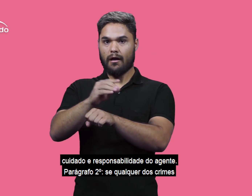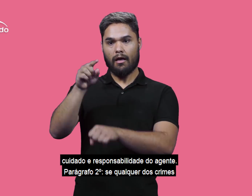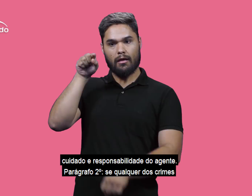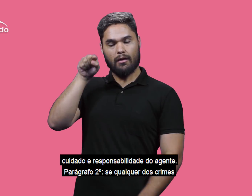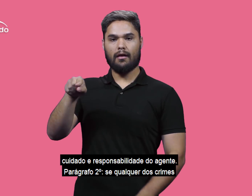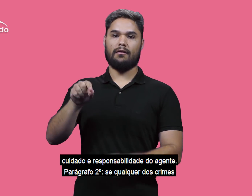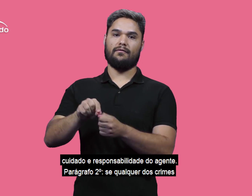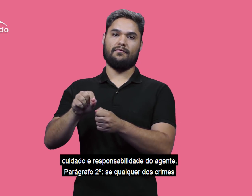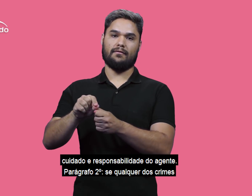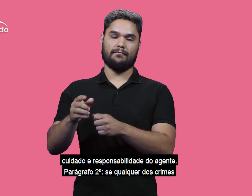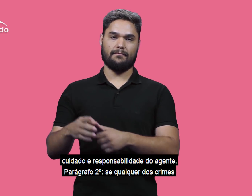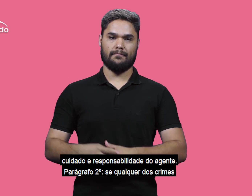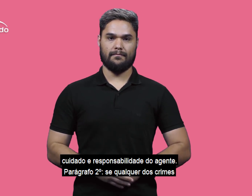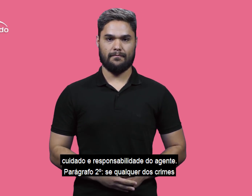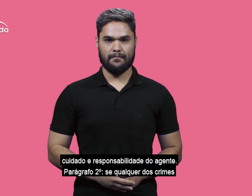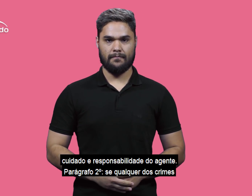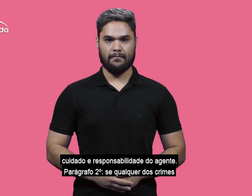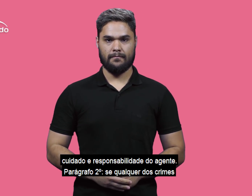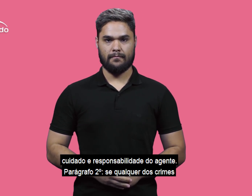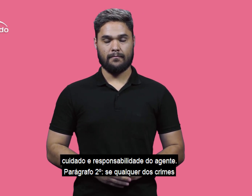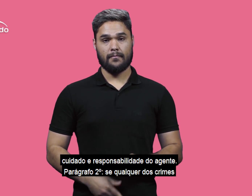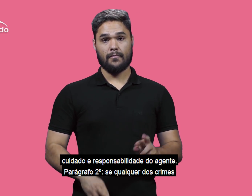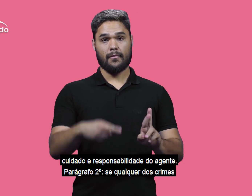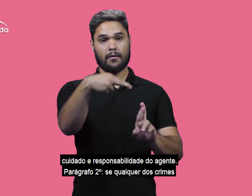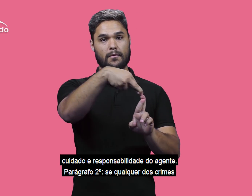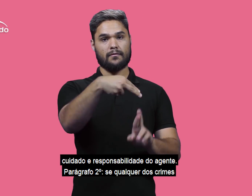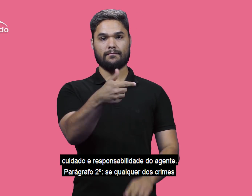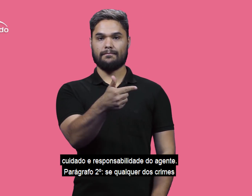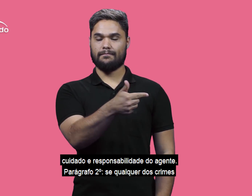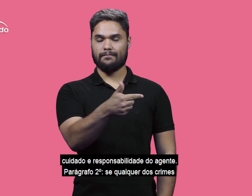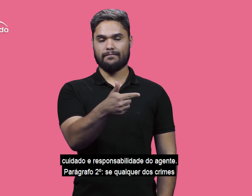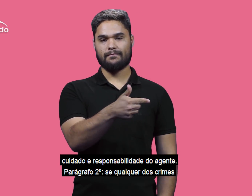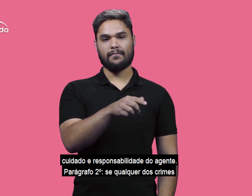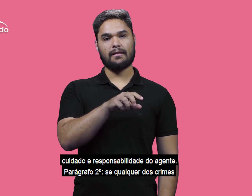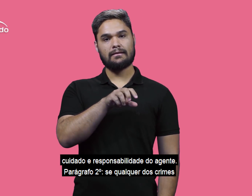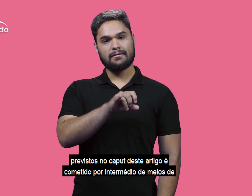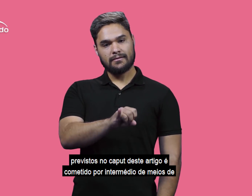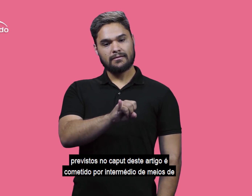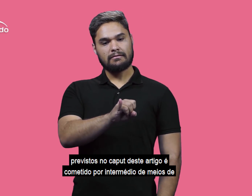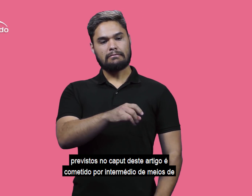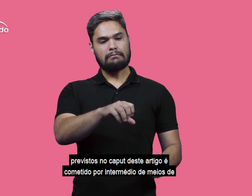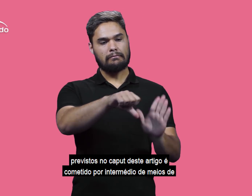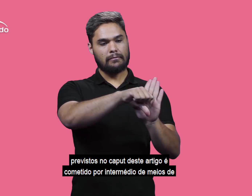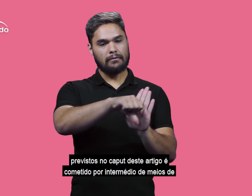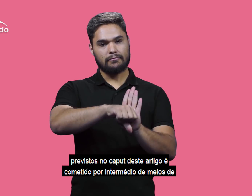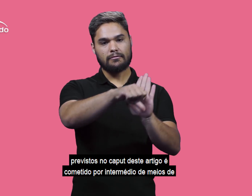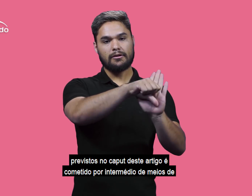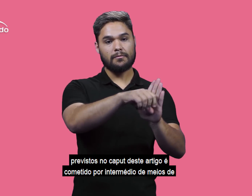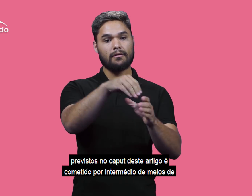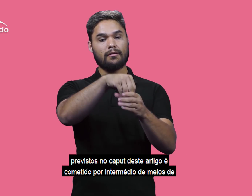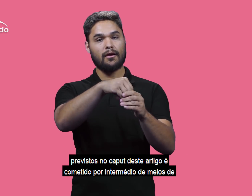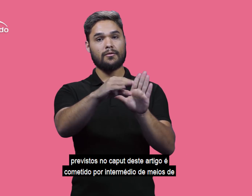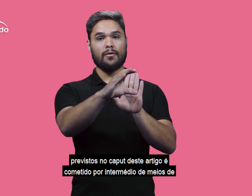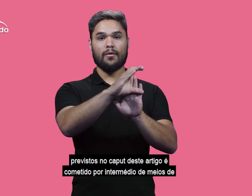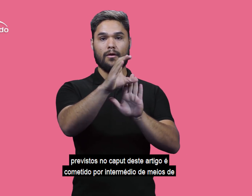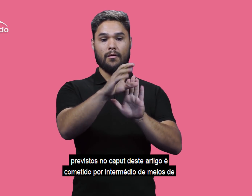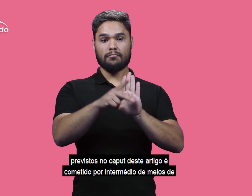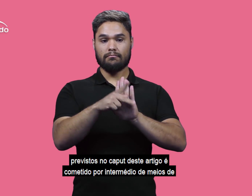agente parágrafo 2º se qualquer dos crimes previstos no caput deste artigo é